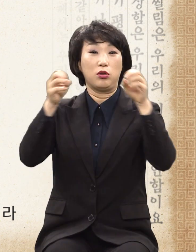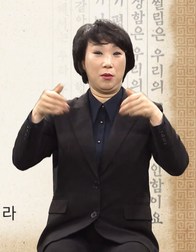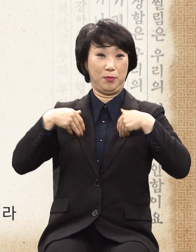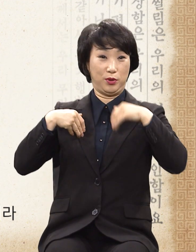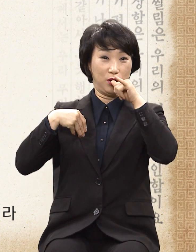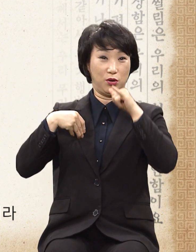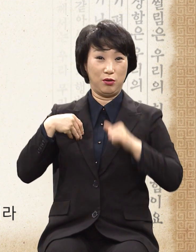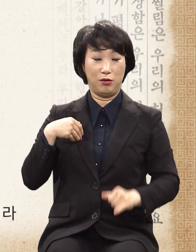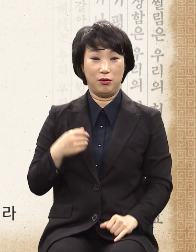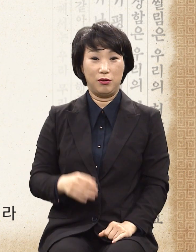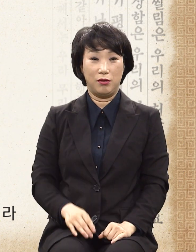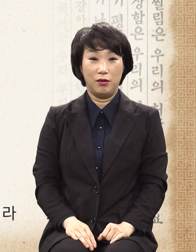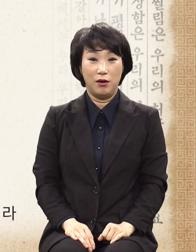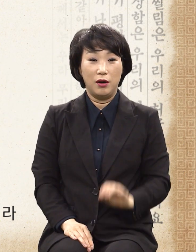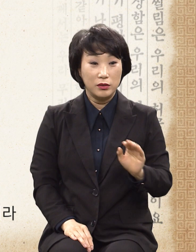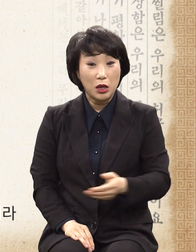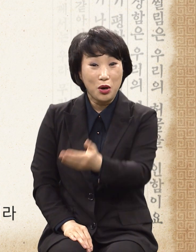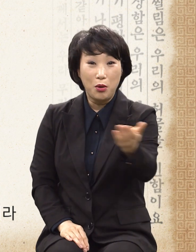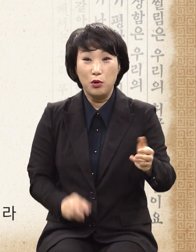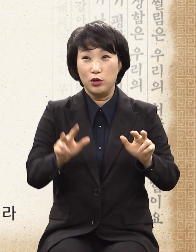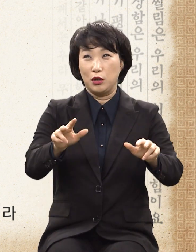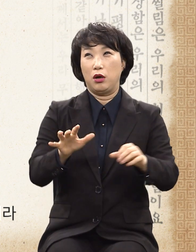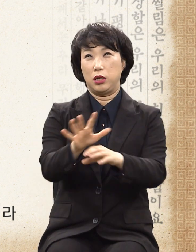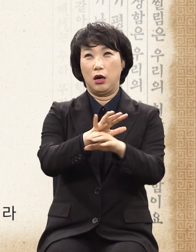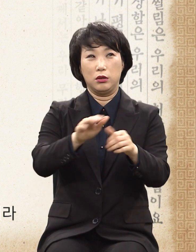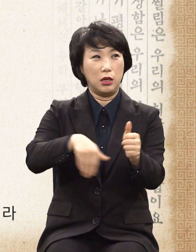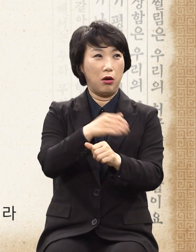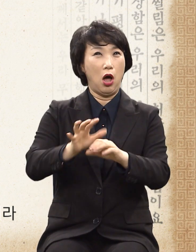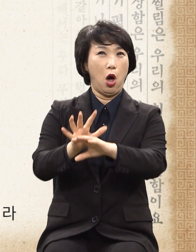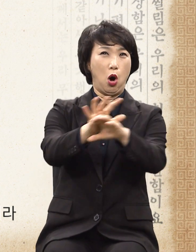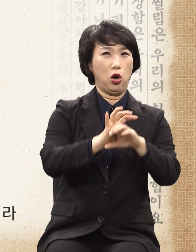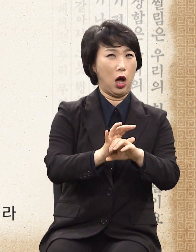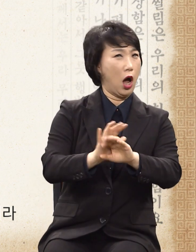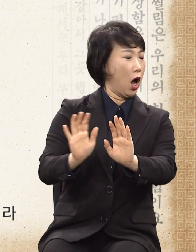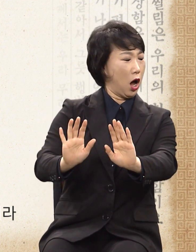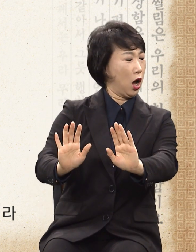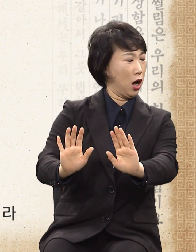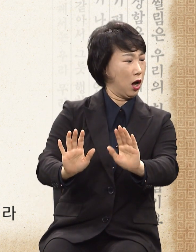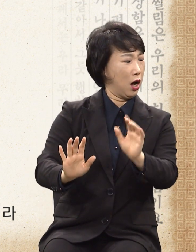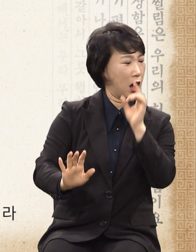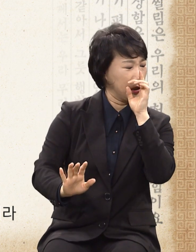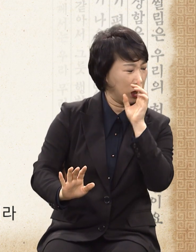전해라. 근데 코로나라 못한다.